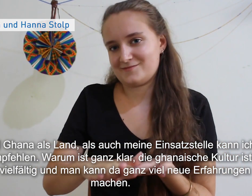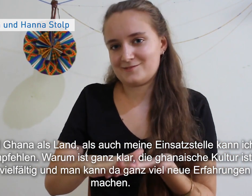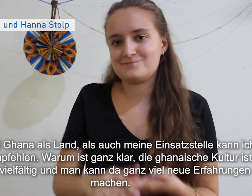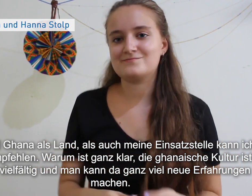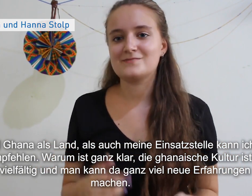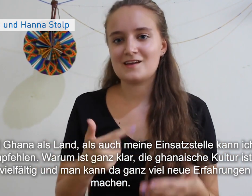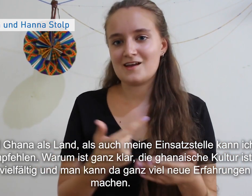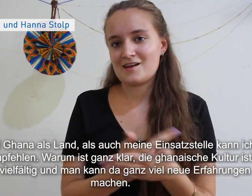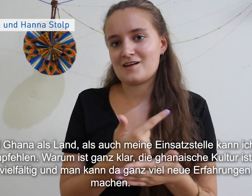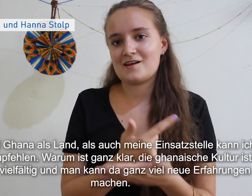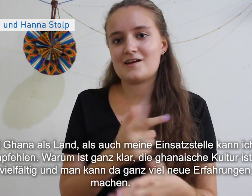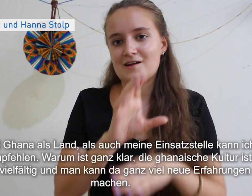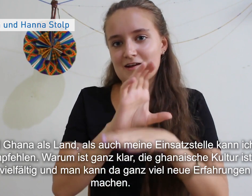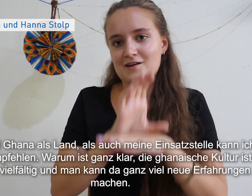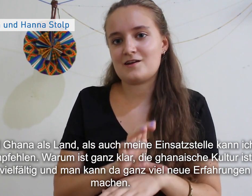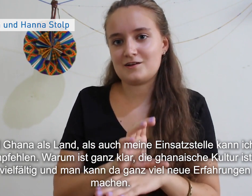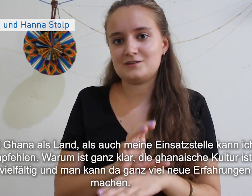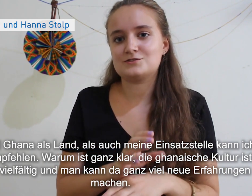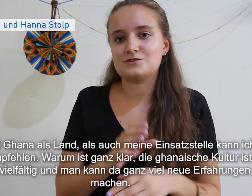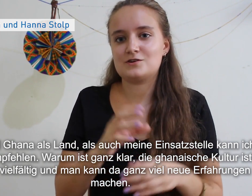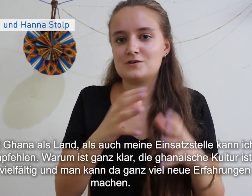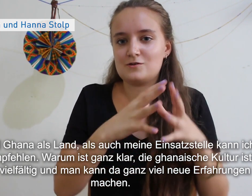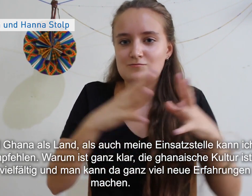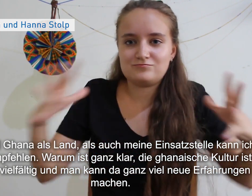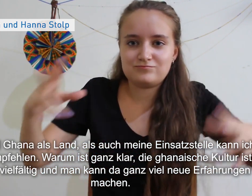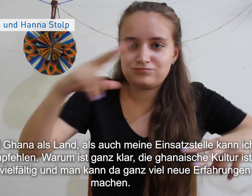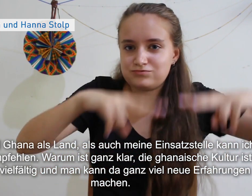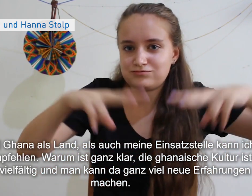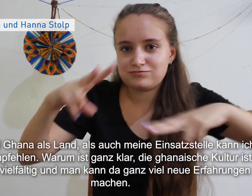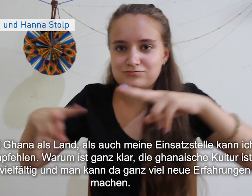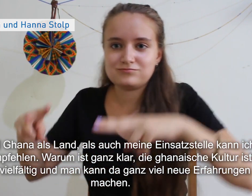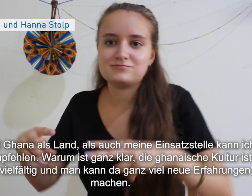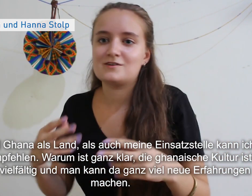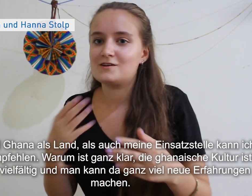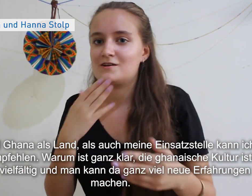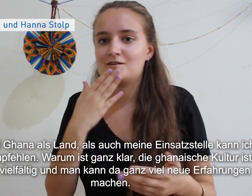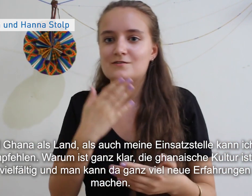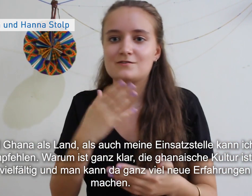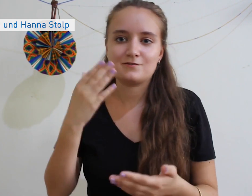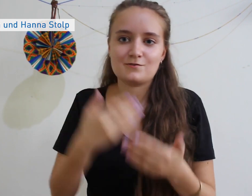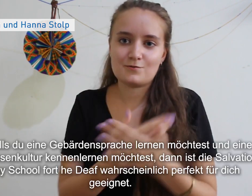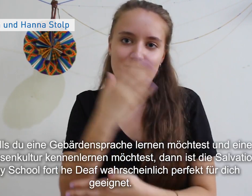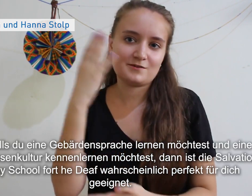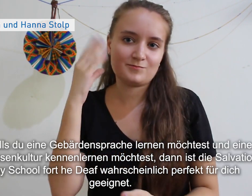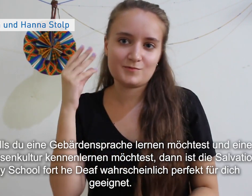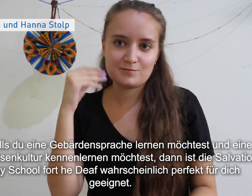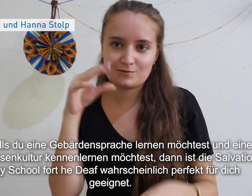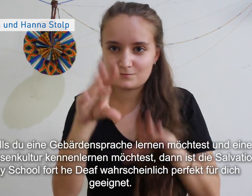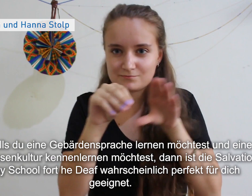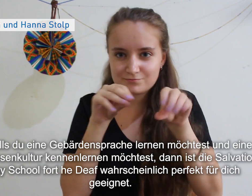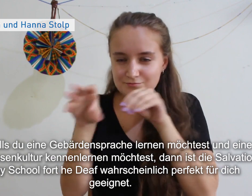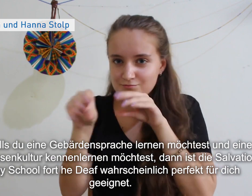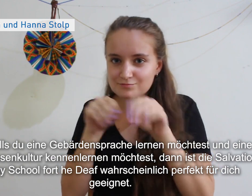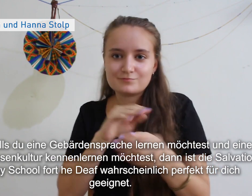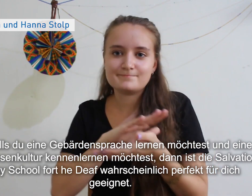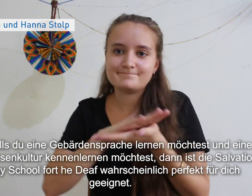die ghanaische Kultur ist super vielfältig und man kann da ganz viele neue Erfahrungen machen. Und falls du eine Gewerdensprache lernen